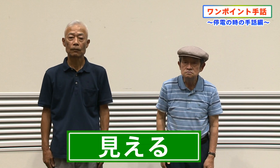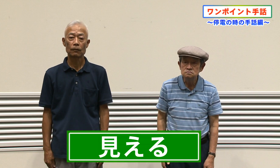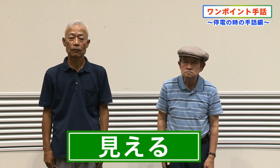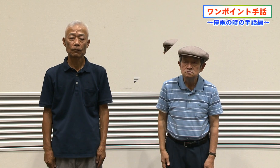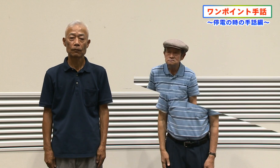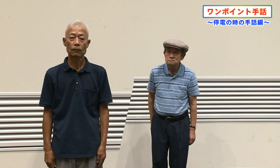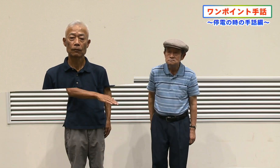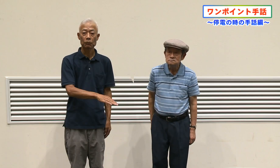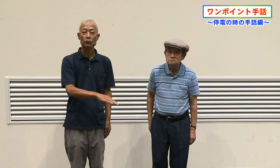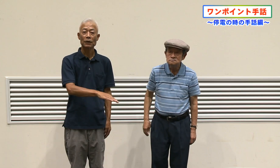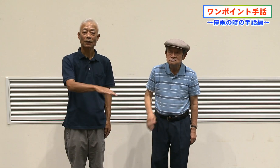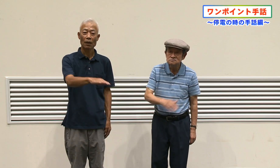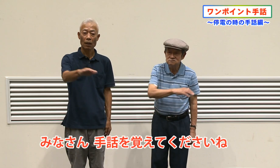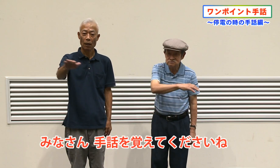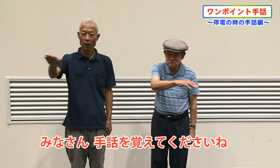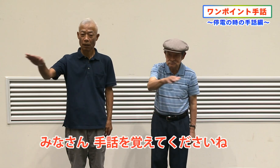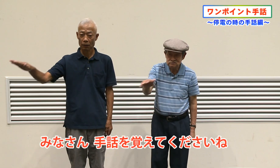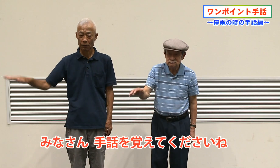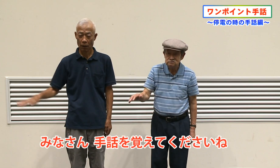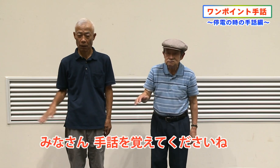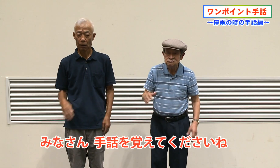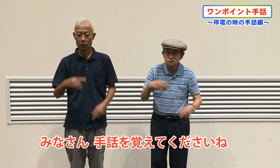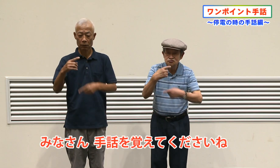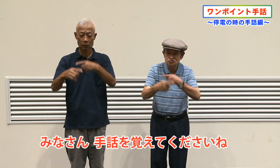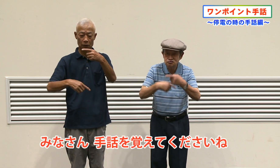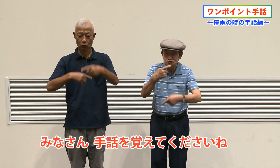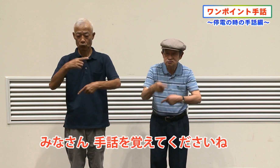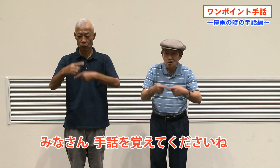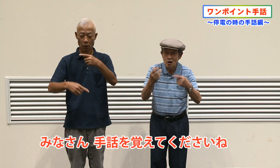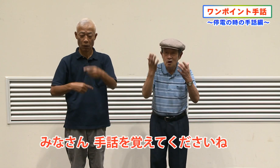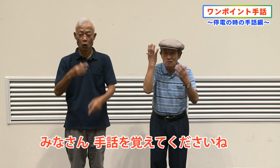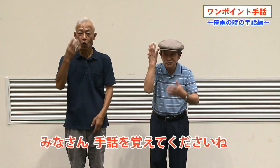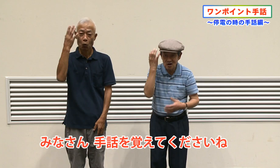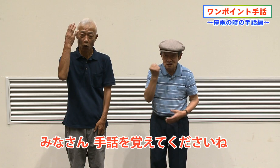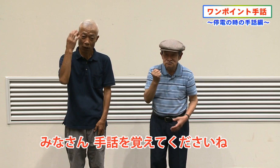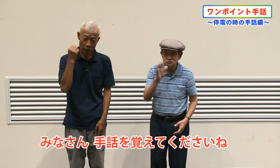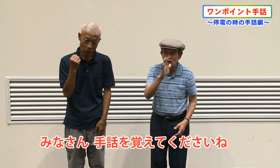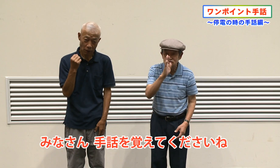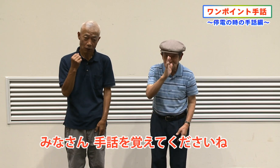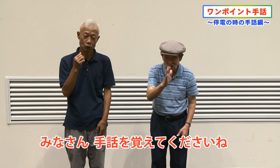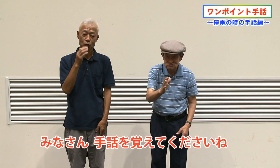皆さん、手話を覚えてくださいね。